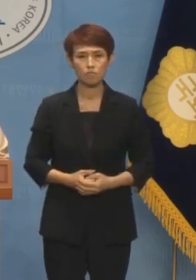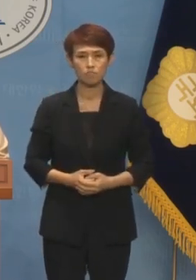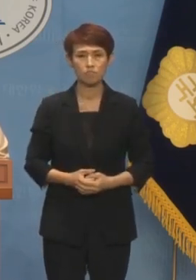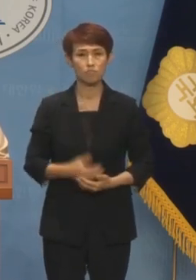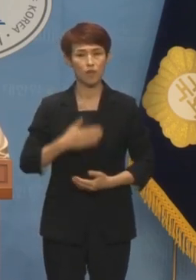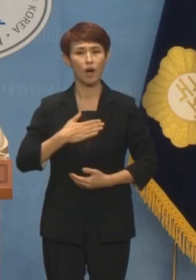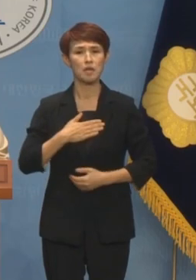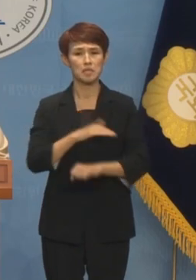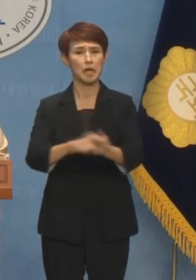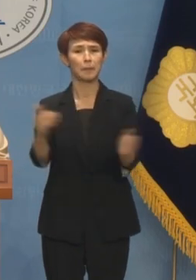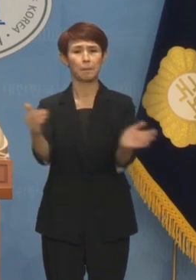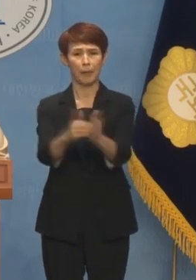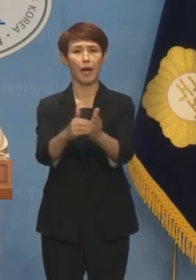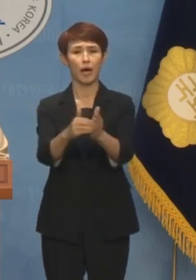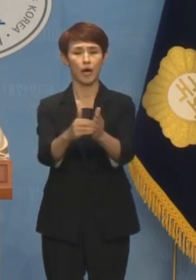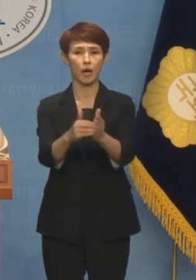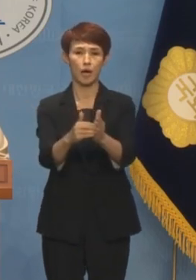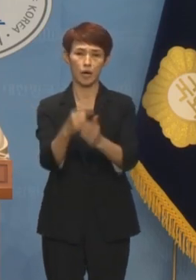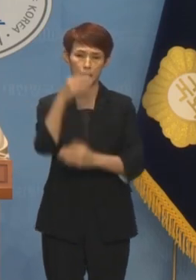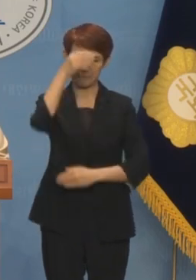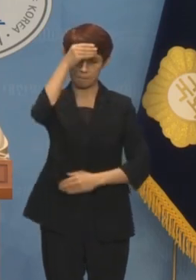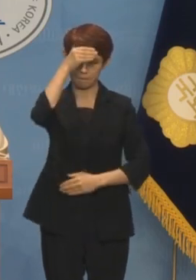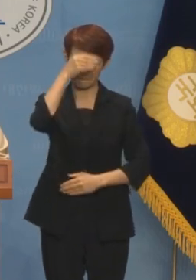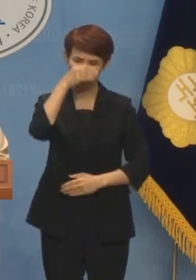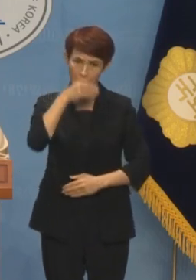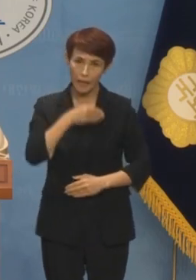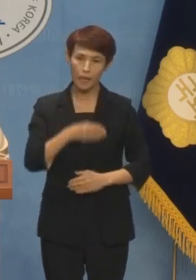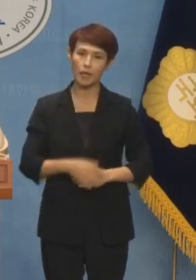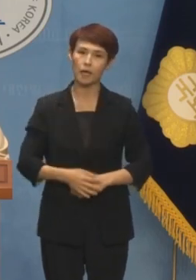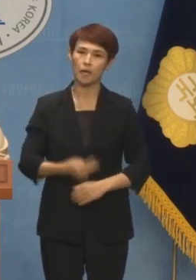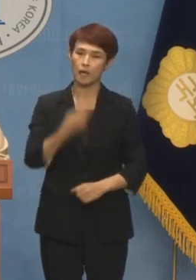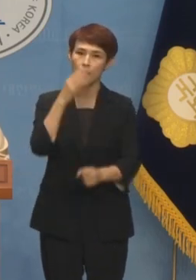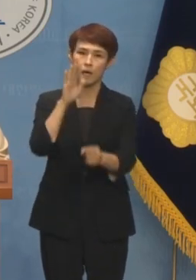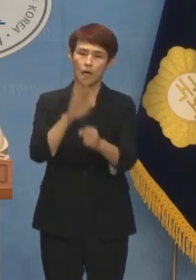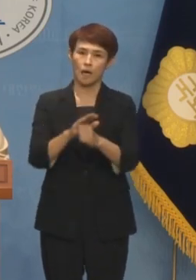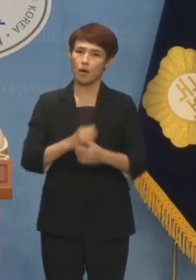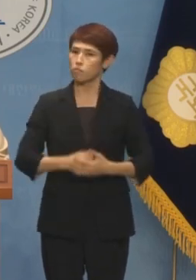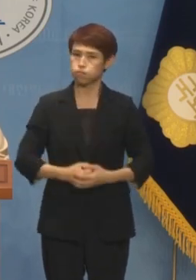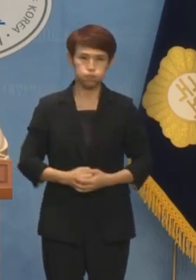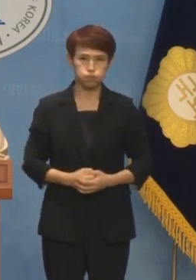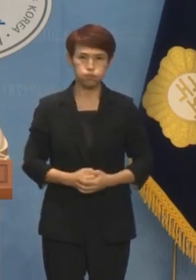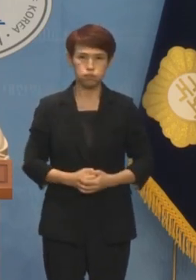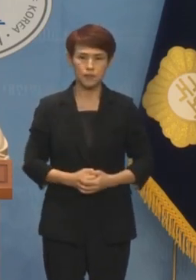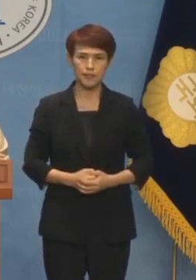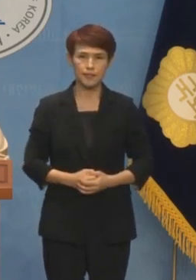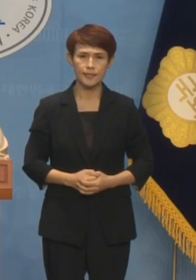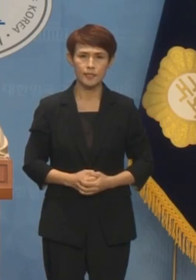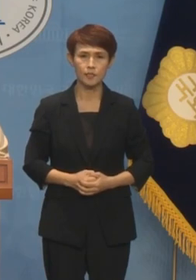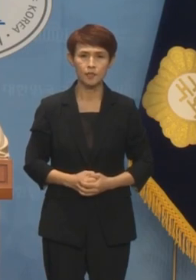자신은 할 일을 다 했다는 뻔뻔함에 기가 막혀 턱이 빠질 지경입니다.